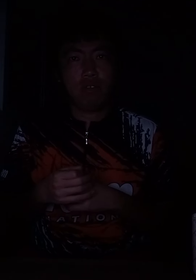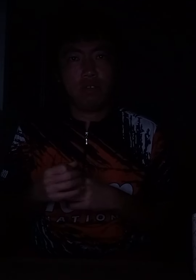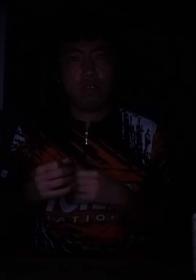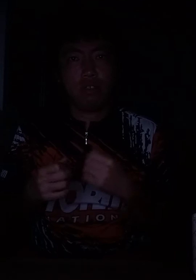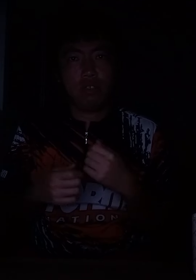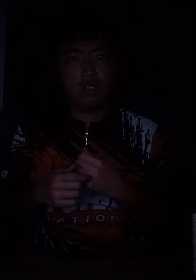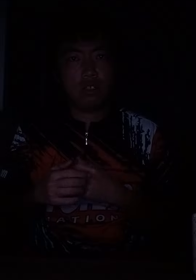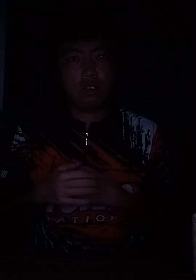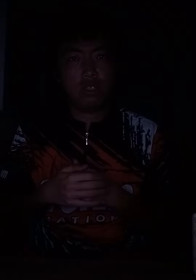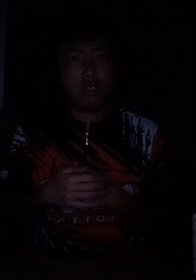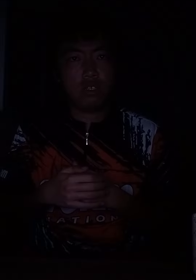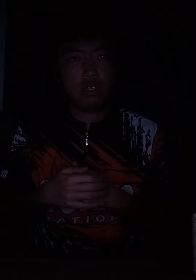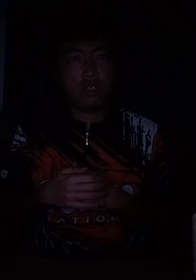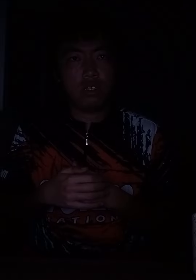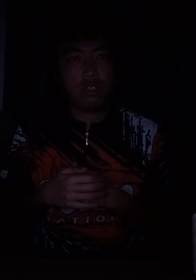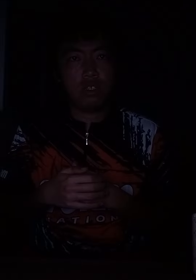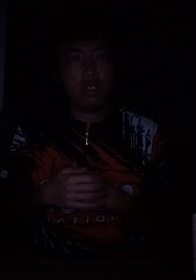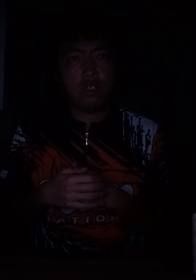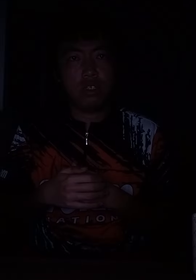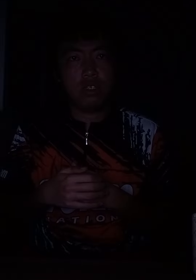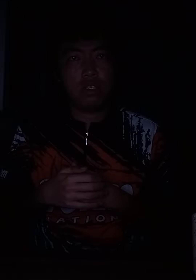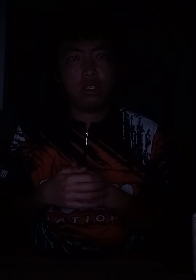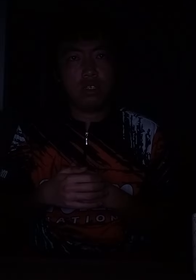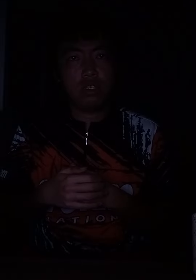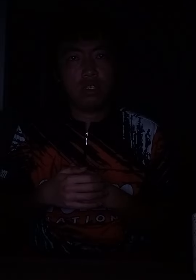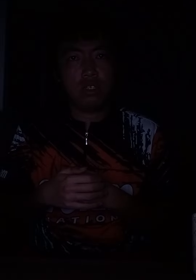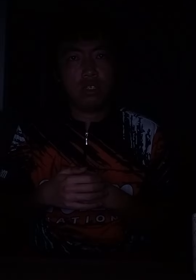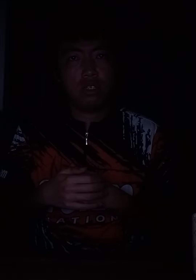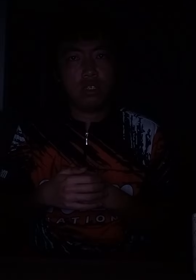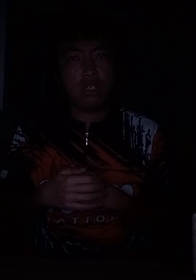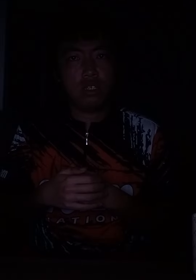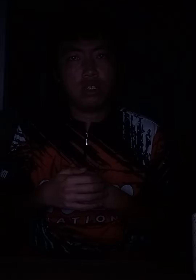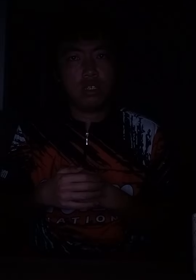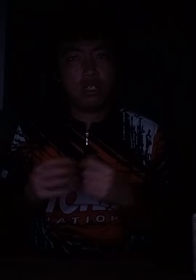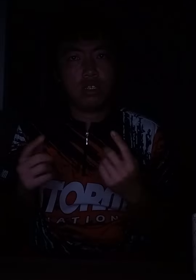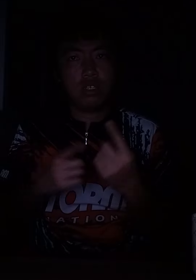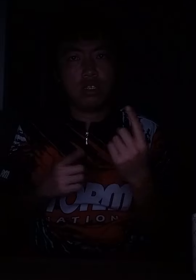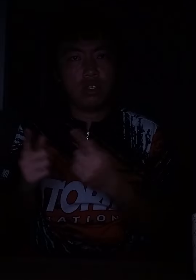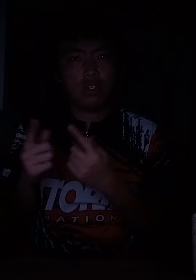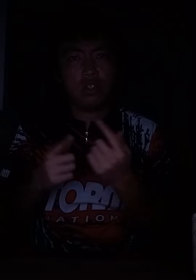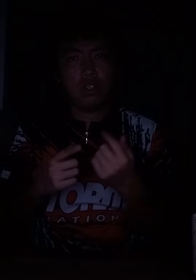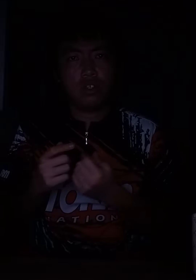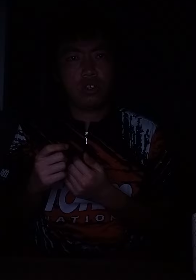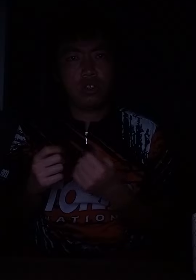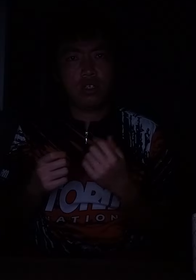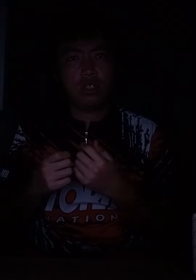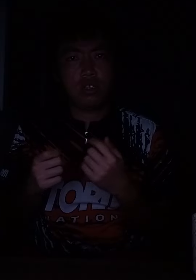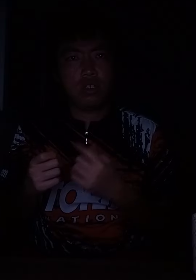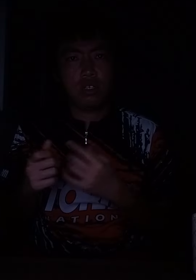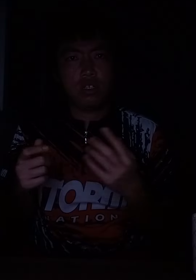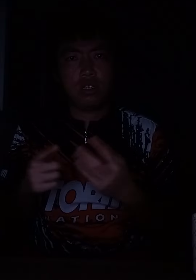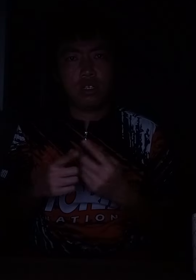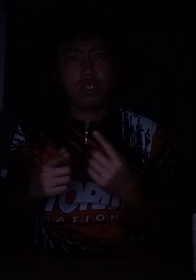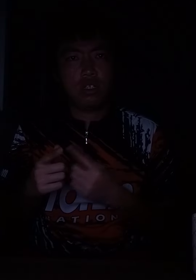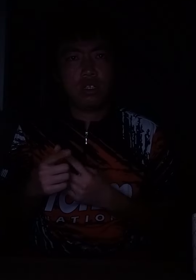행정적으로 예방적으로 1차적으로 구금할 수 있는 그런 제도도 도입은 돼 있는데 그걸 얼마나 효율적으로 운영할지는 조금 더 자세한 부분을 만들어야죠.